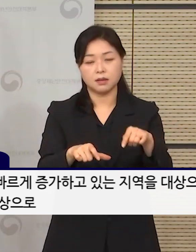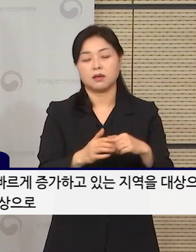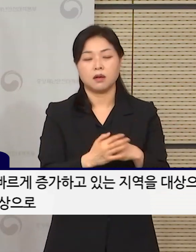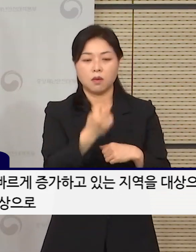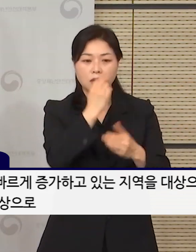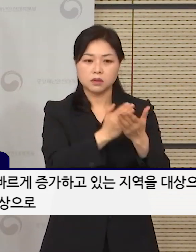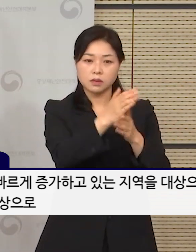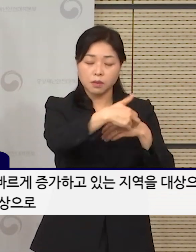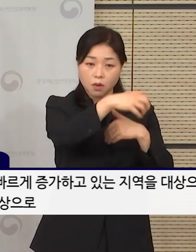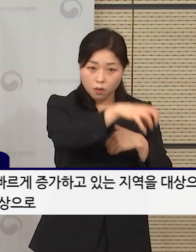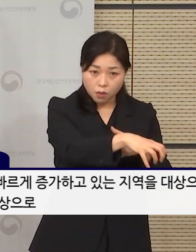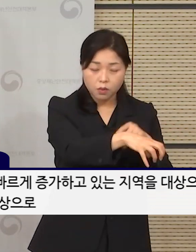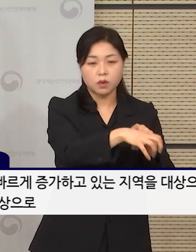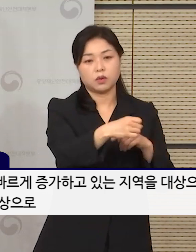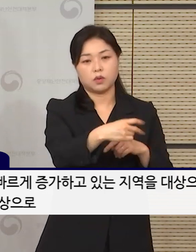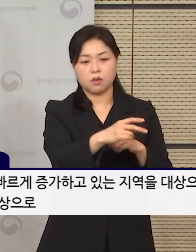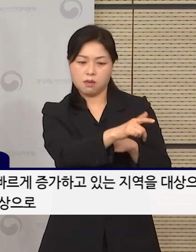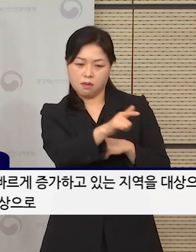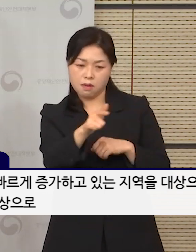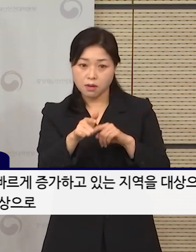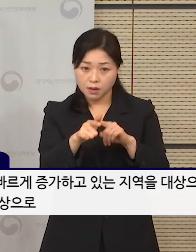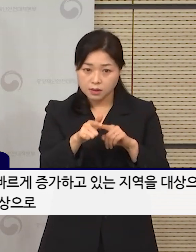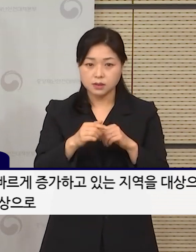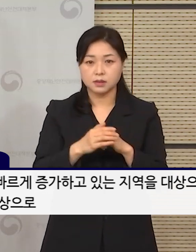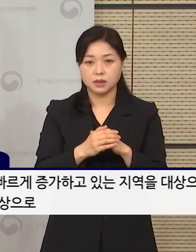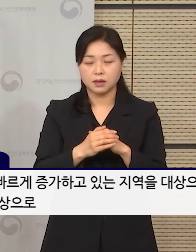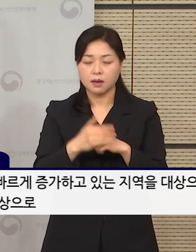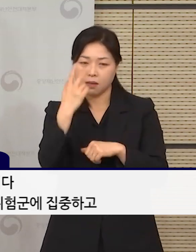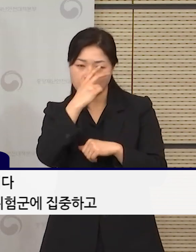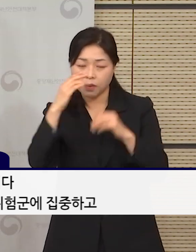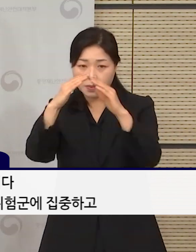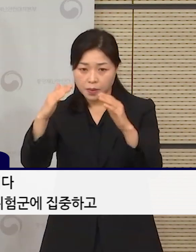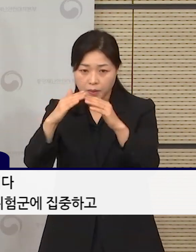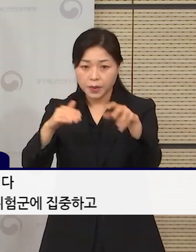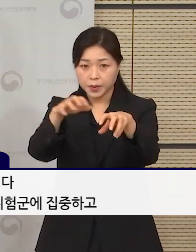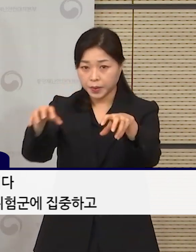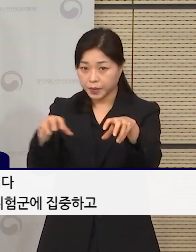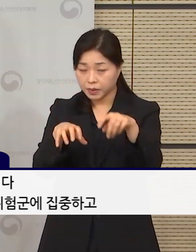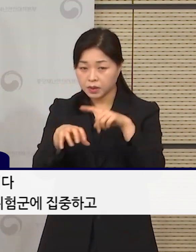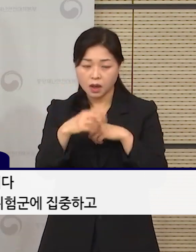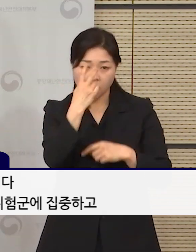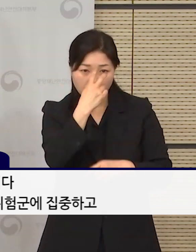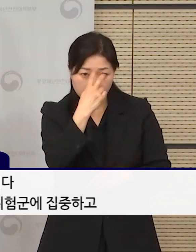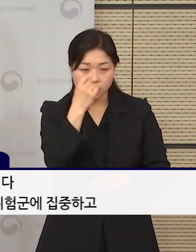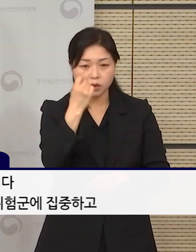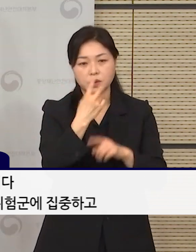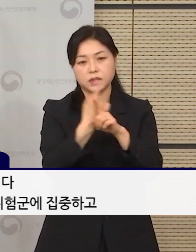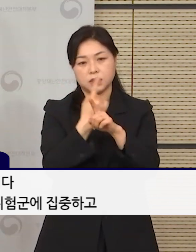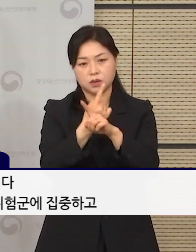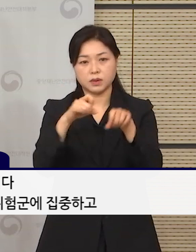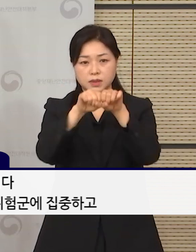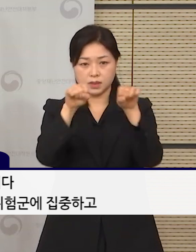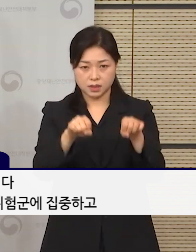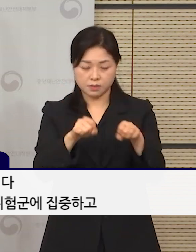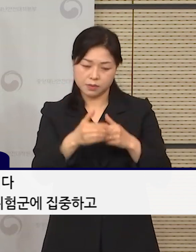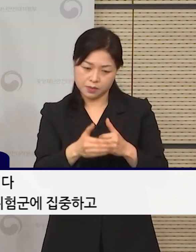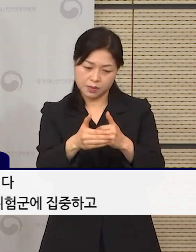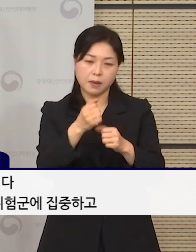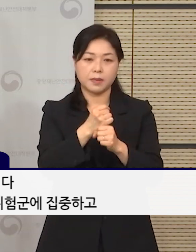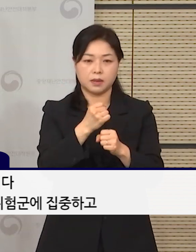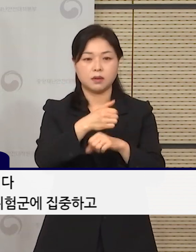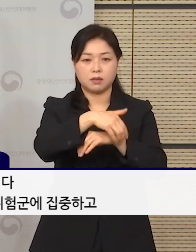호흡기 전담 클리닉이라든지 여러 선별적 검사들 대상으로 검사 및 치료 체계를 단계적으로 추진하도록